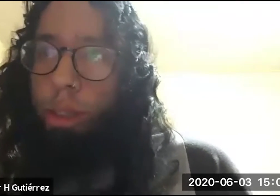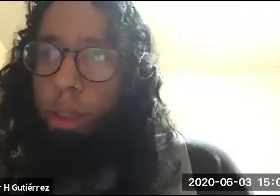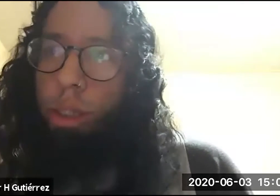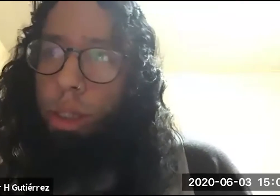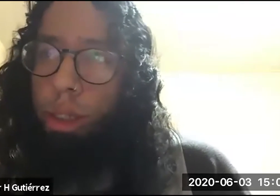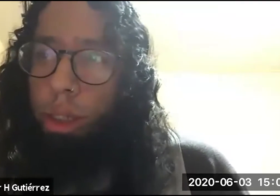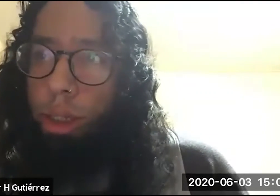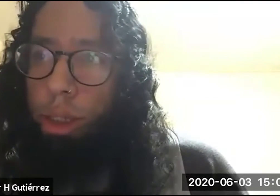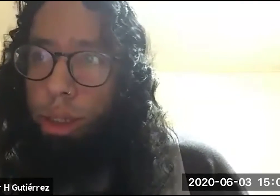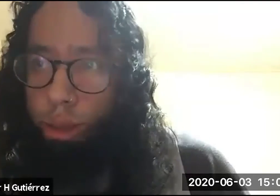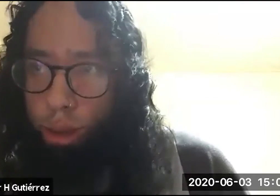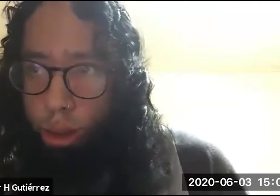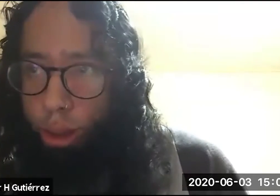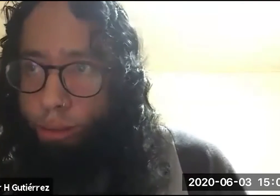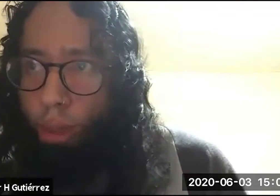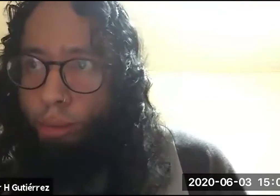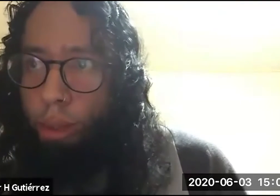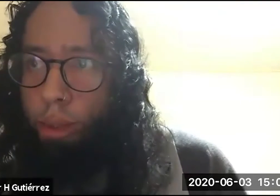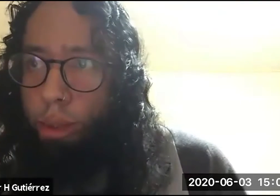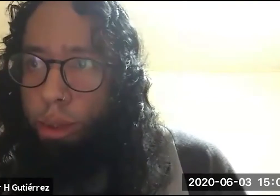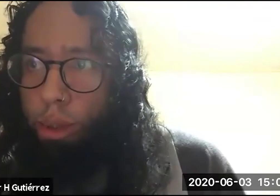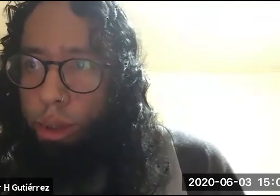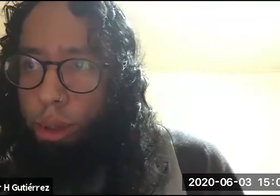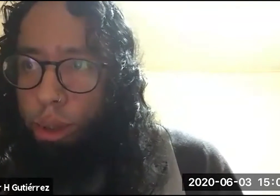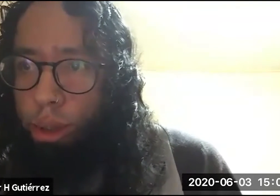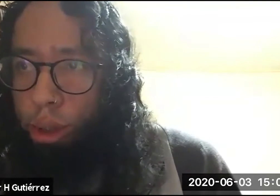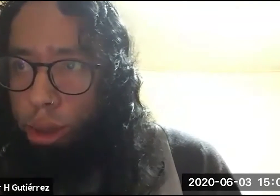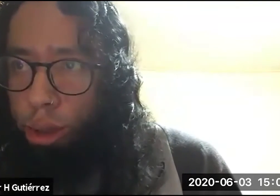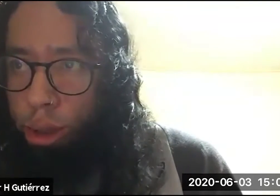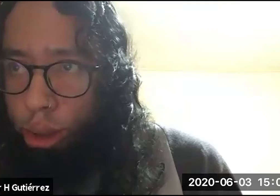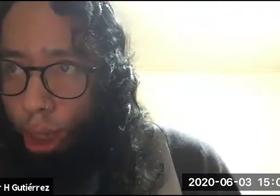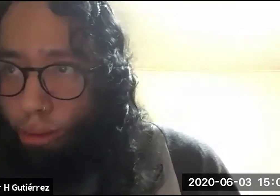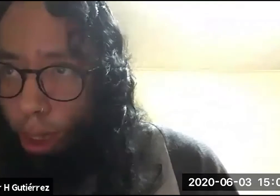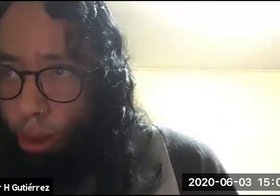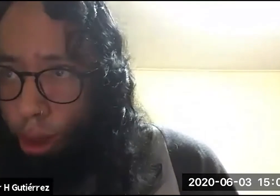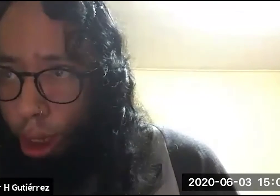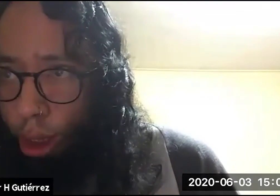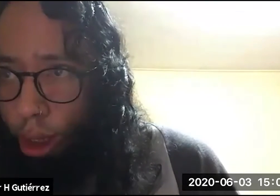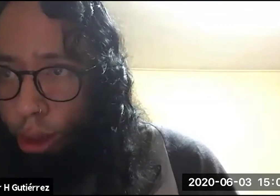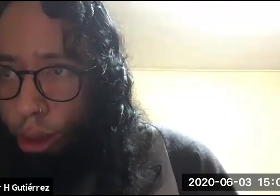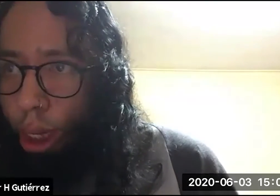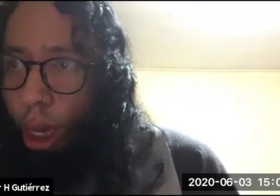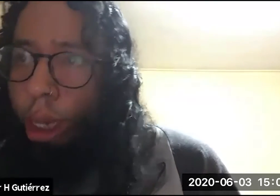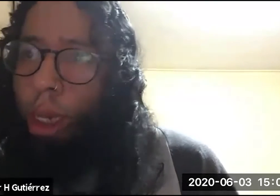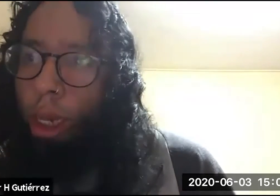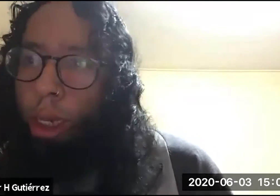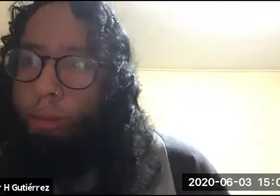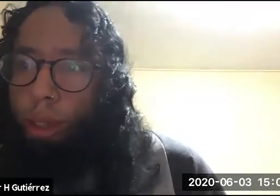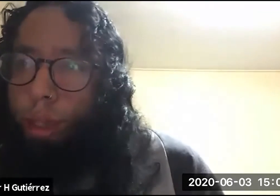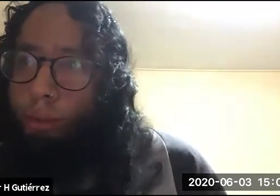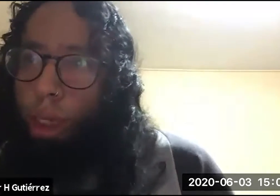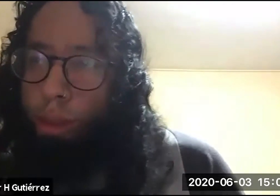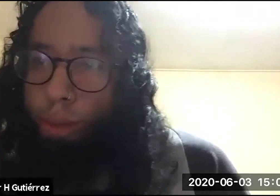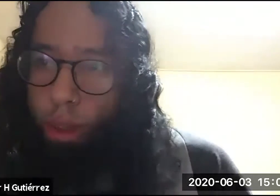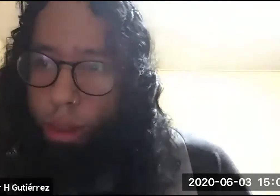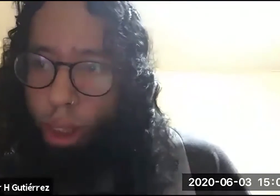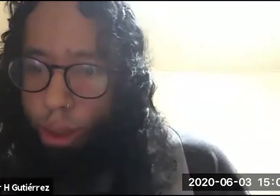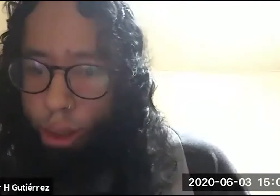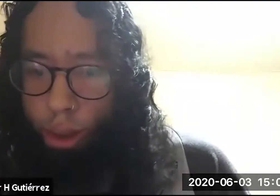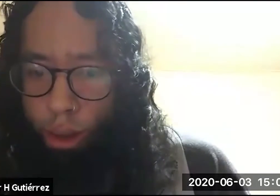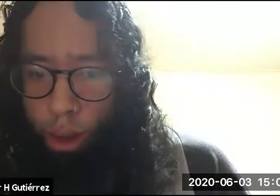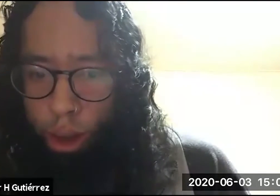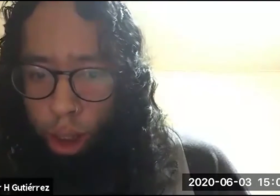relacionarnos con nosotros mismos, con las personas que nos rodean, pero también con